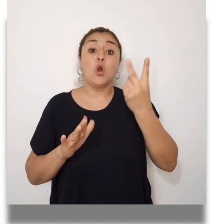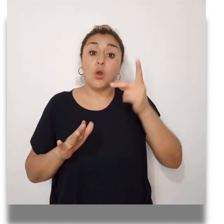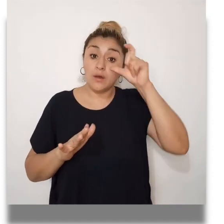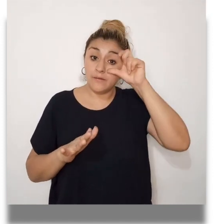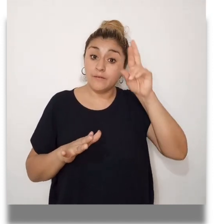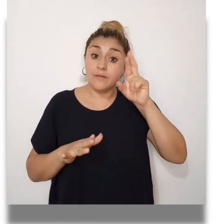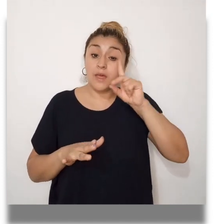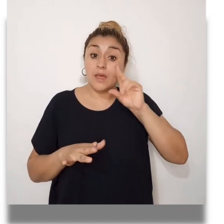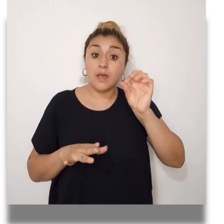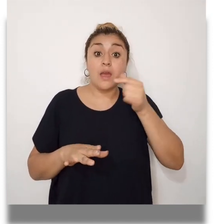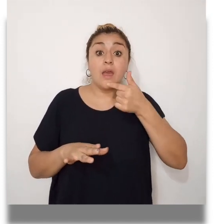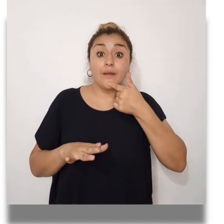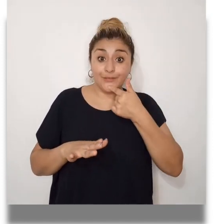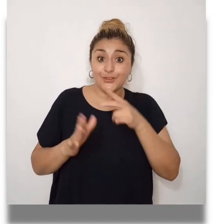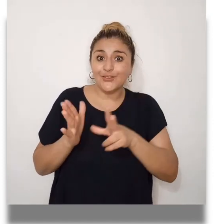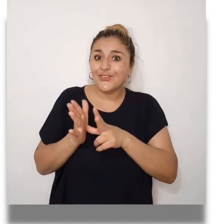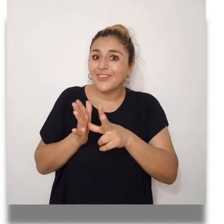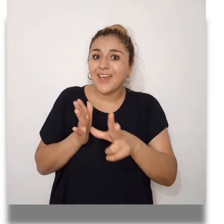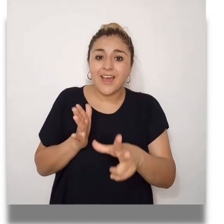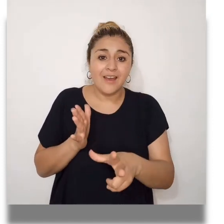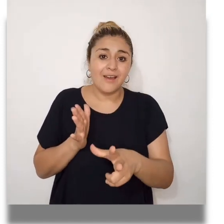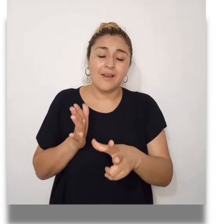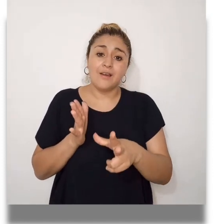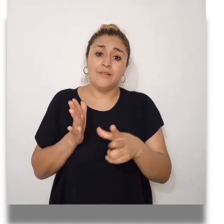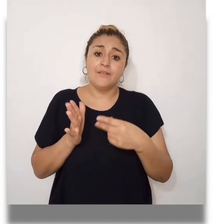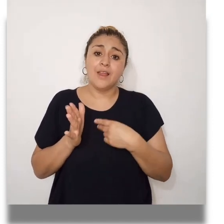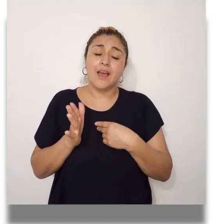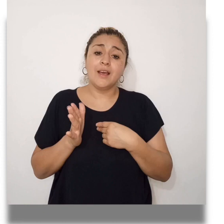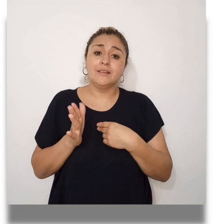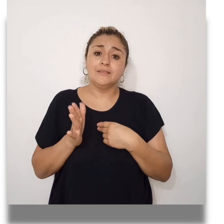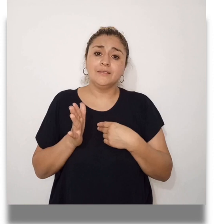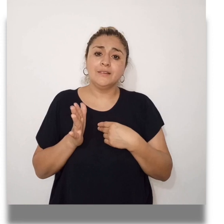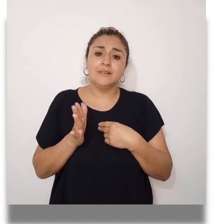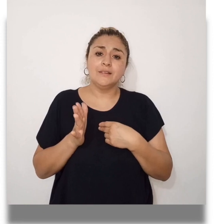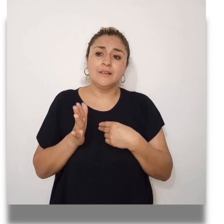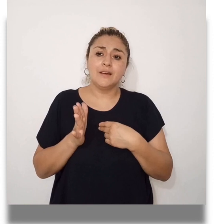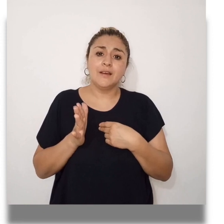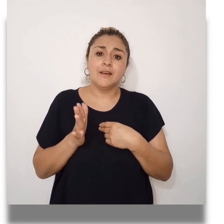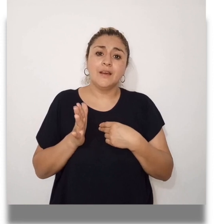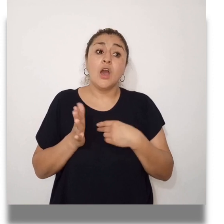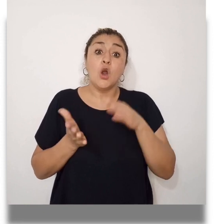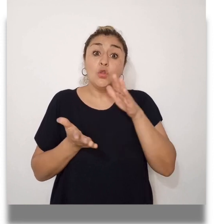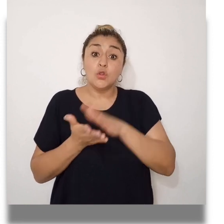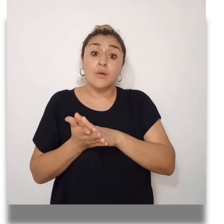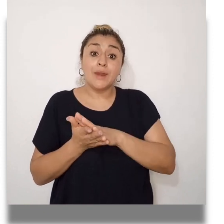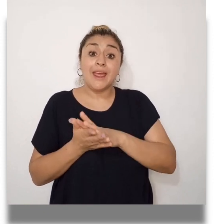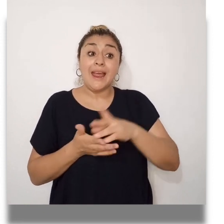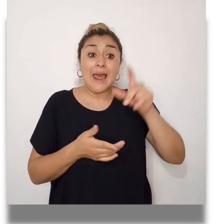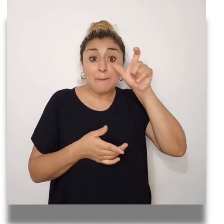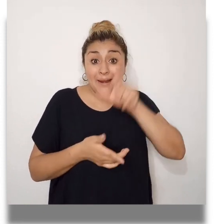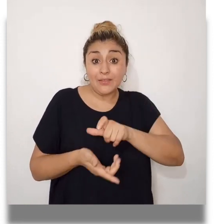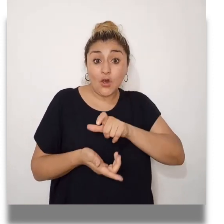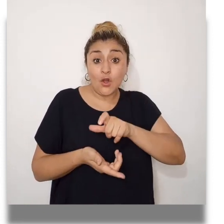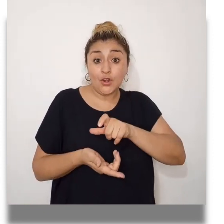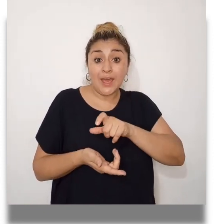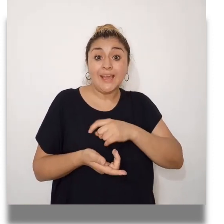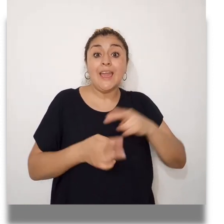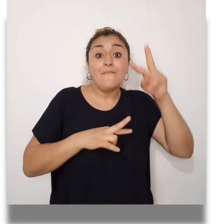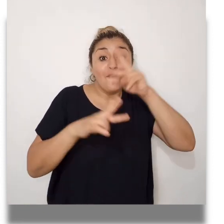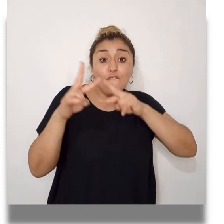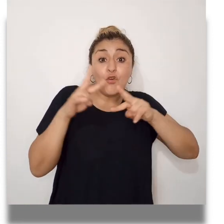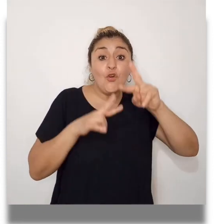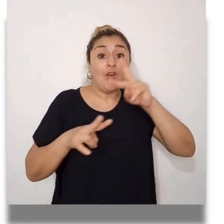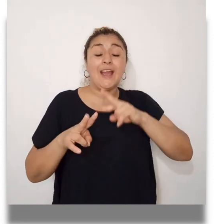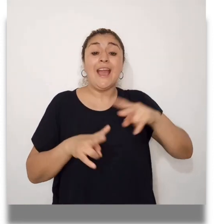sage. Habla sobre aquel que busca la sabiduría se vuelve sabio. Et celui qui veut rester dans